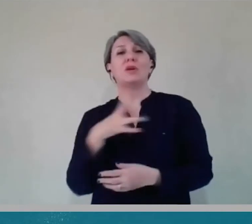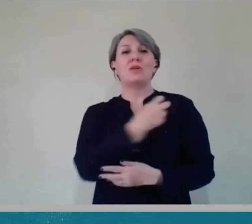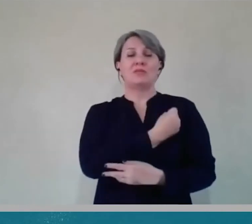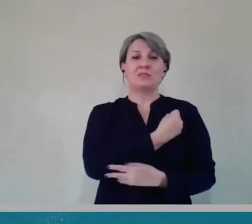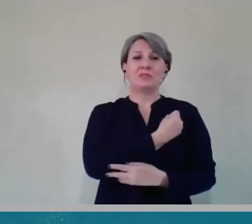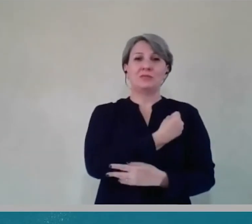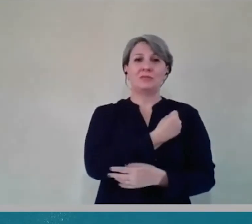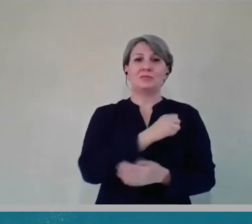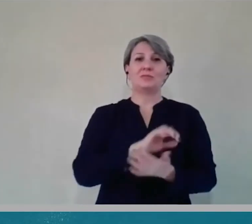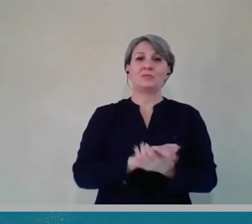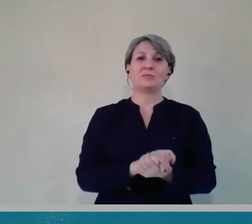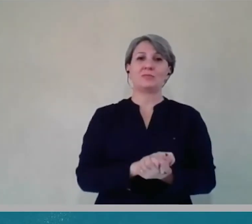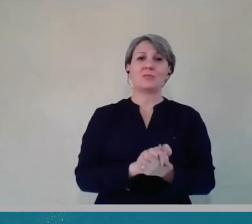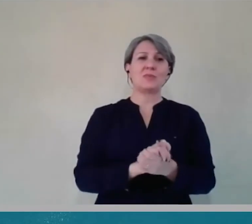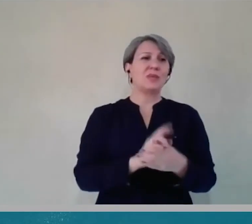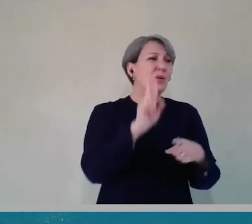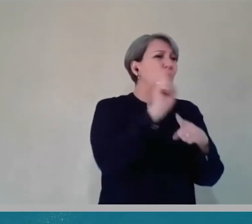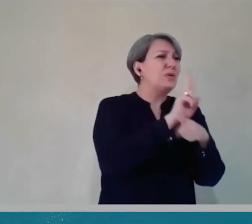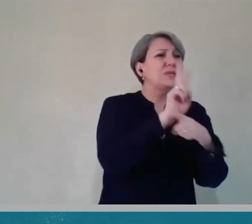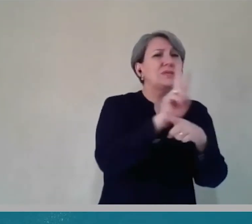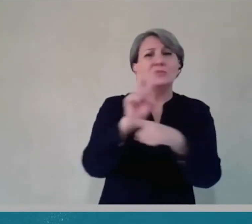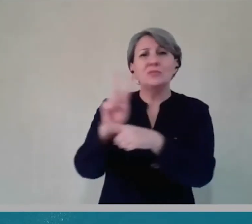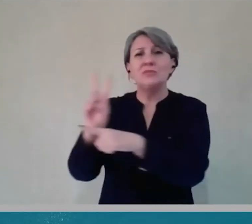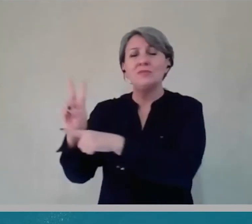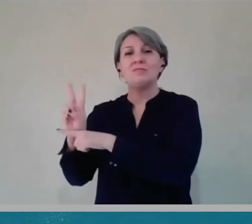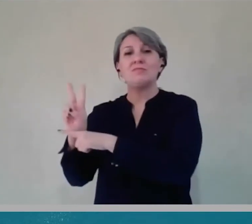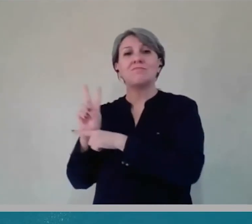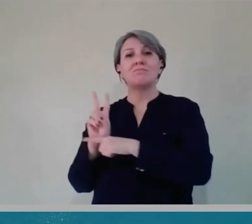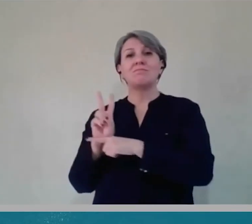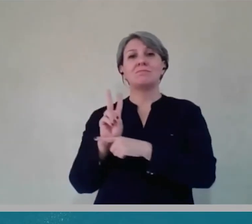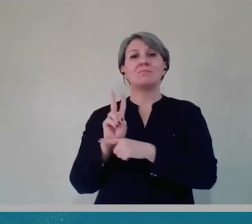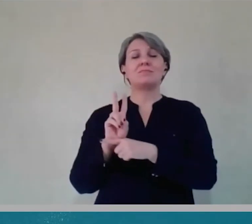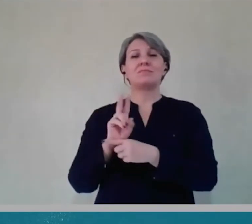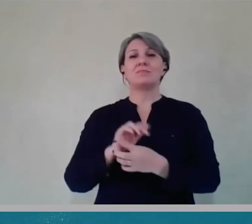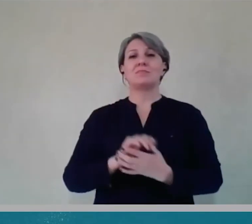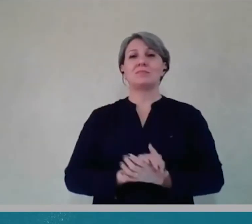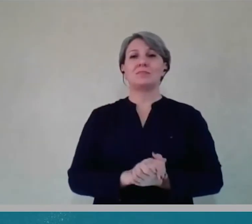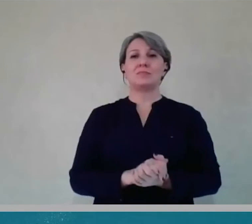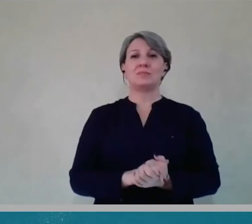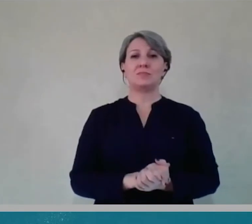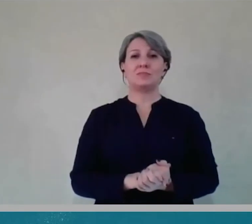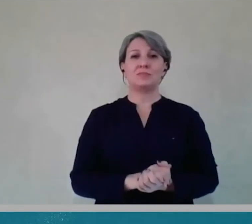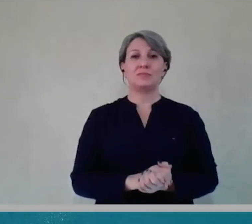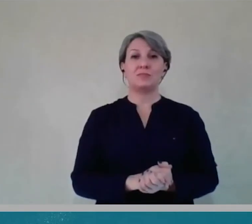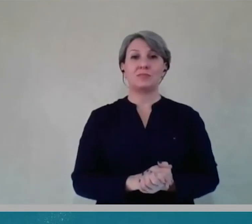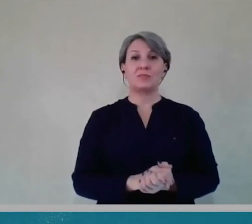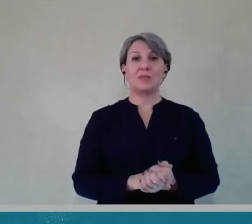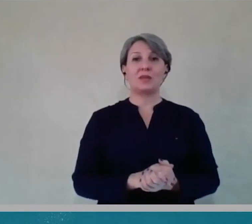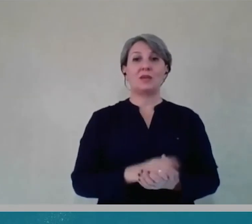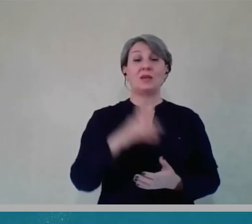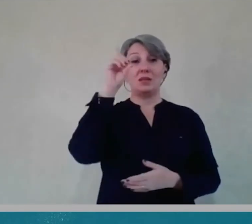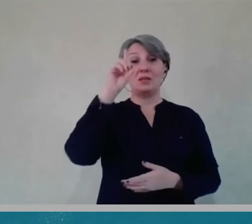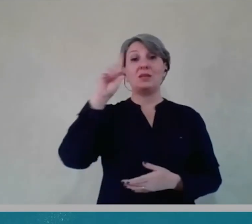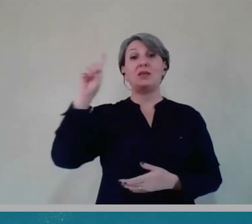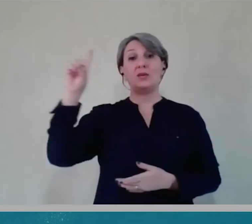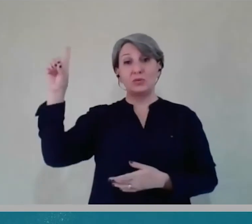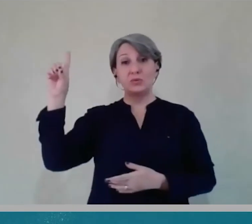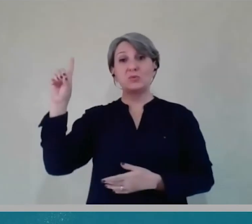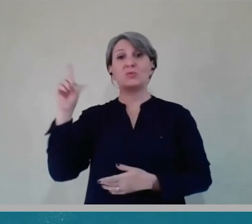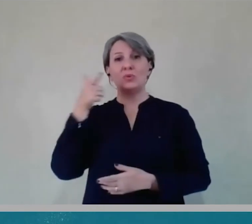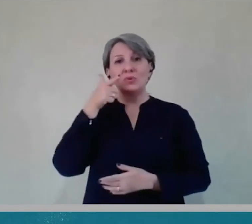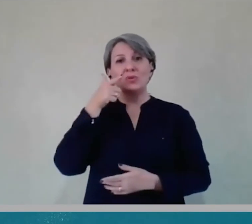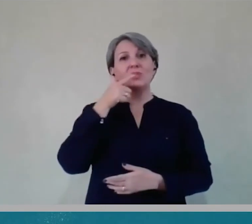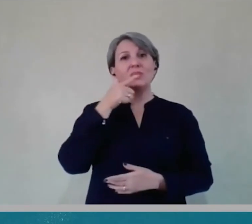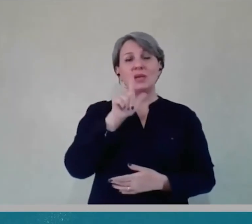igreja. Nós temos, por causa disso, irmãos, deu condições para o Avança Jovem ganhar